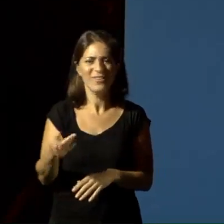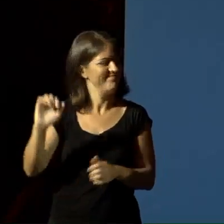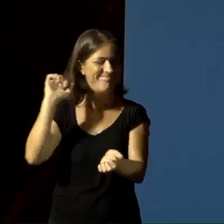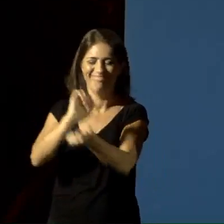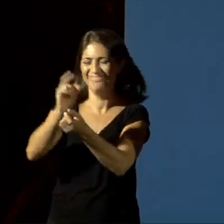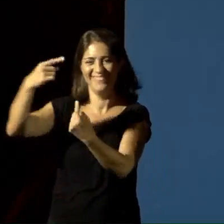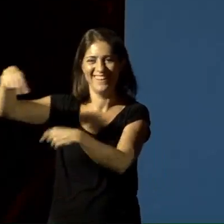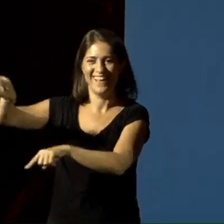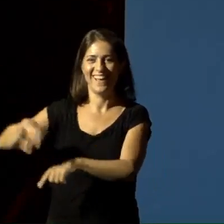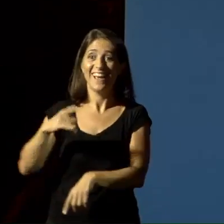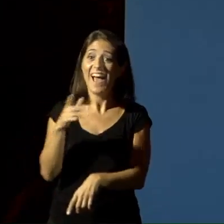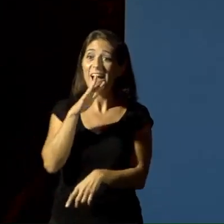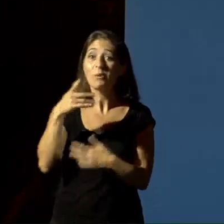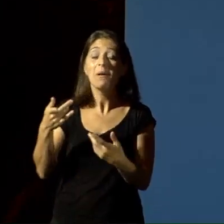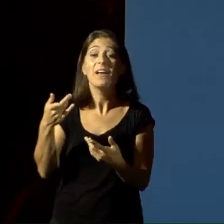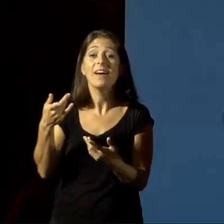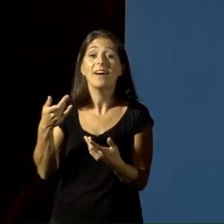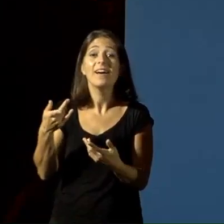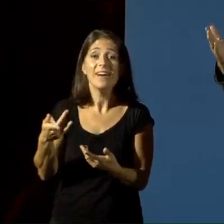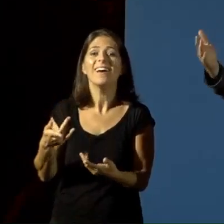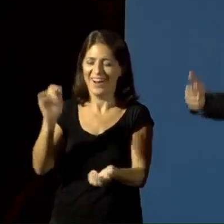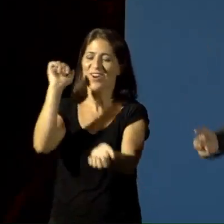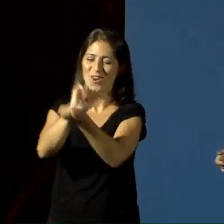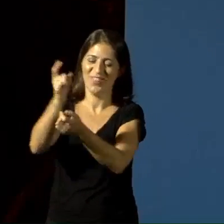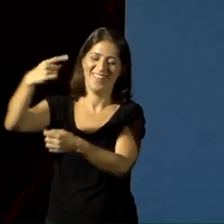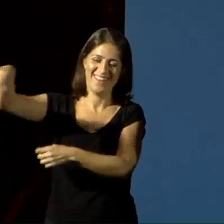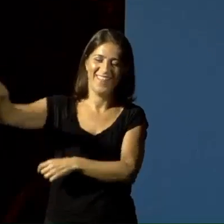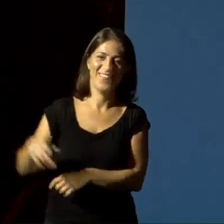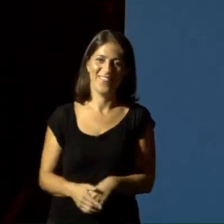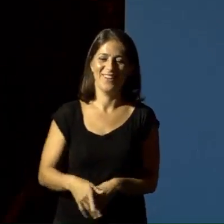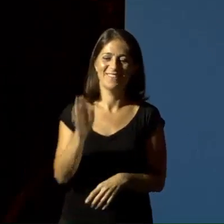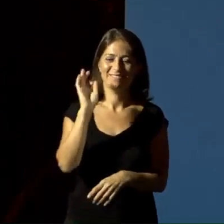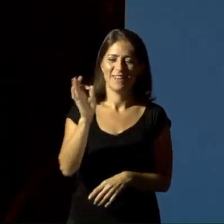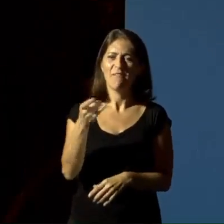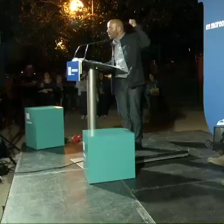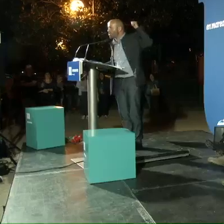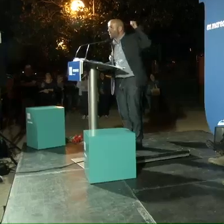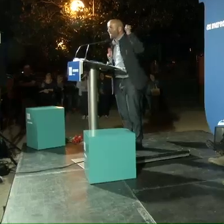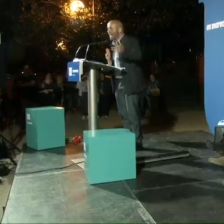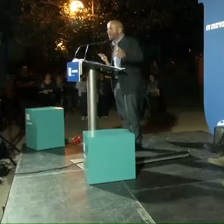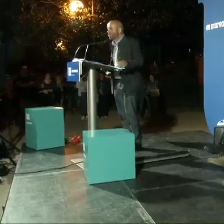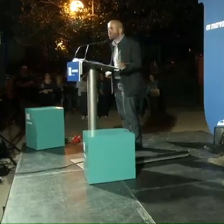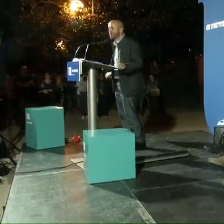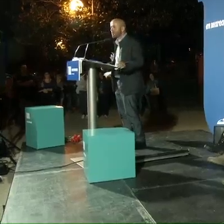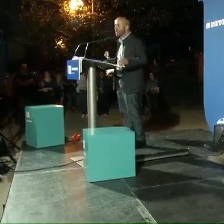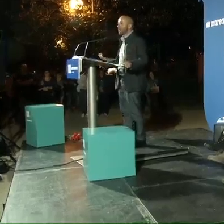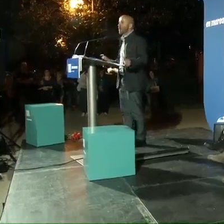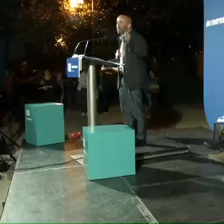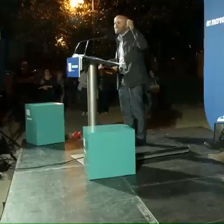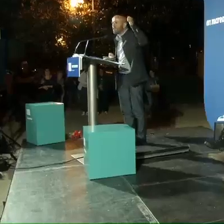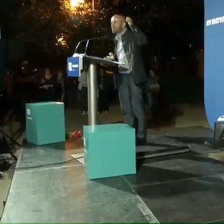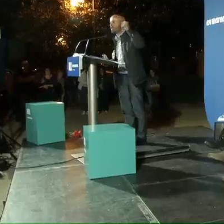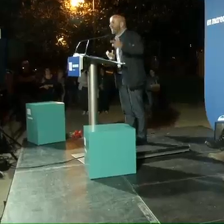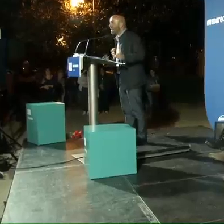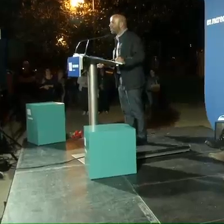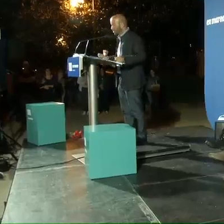Condenado, José Luis Mosquera, Estado procesal. Exacto, o Partido Popular, o Partido dos Condenados. O